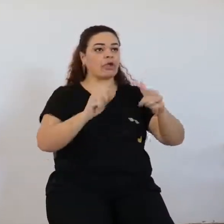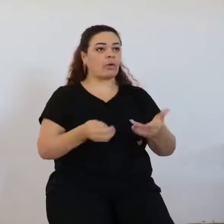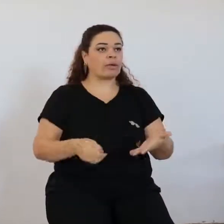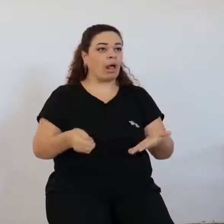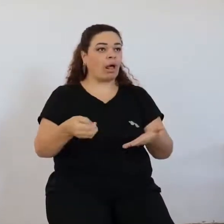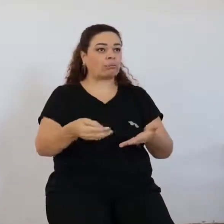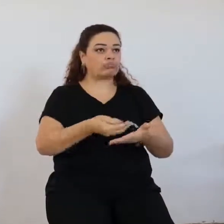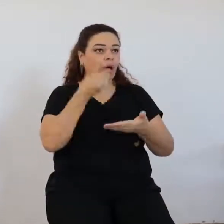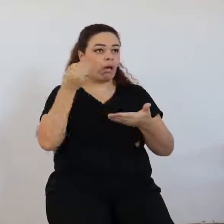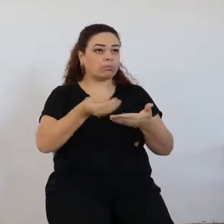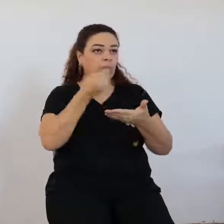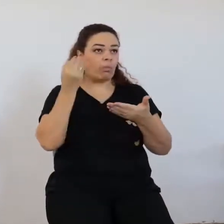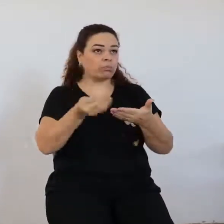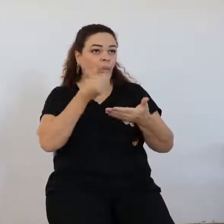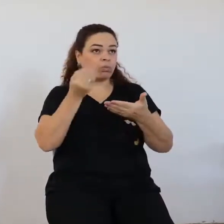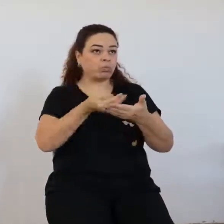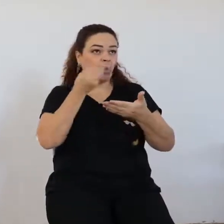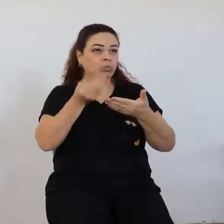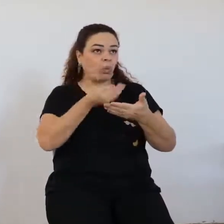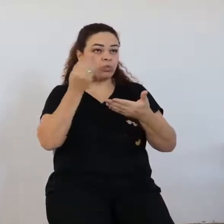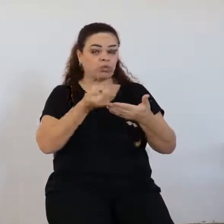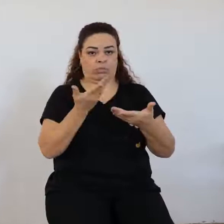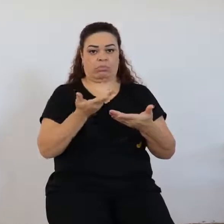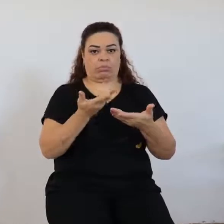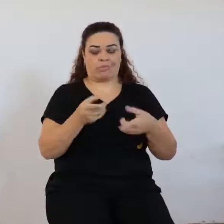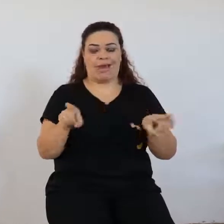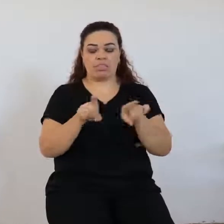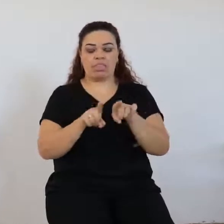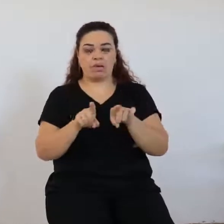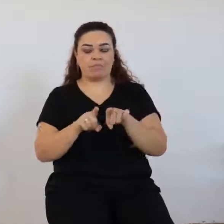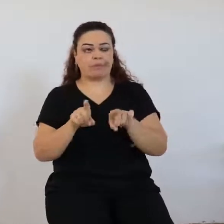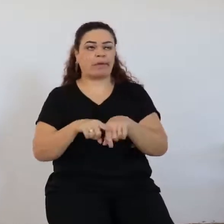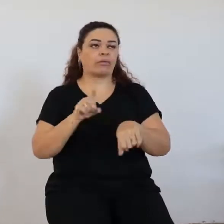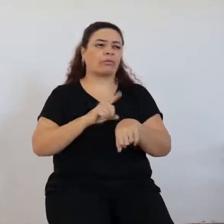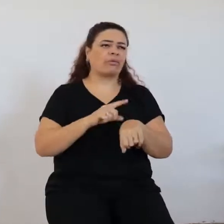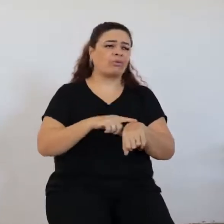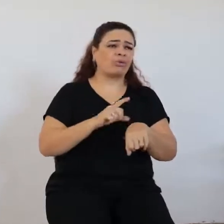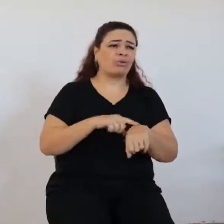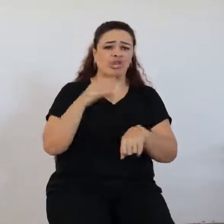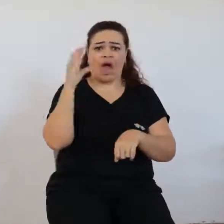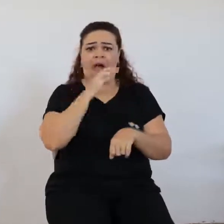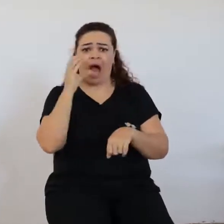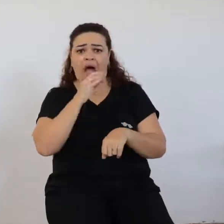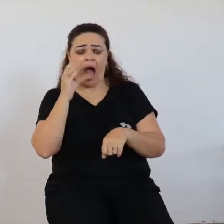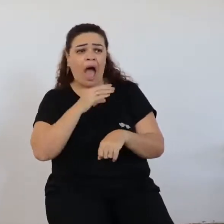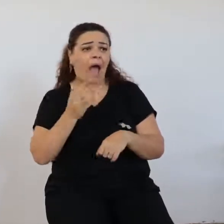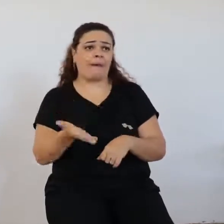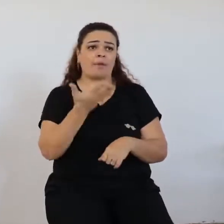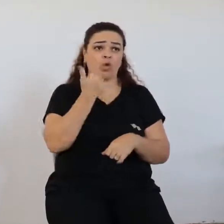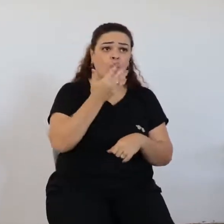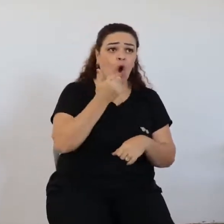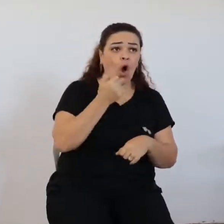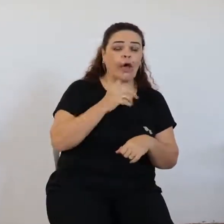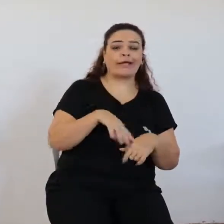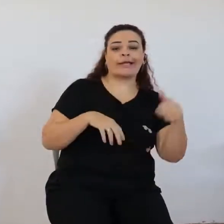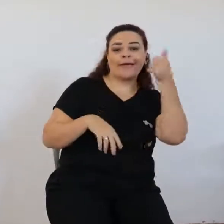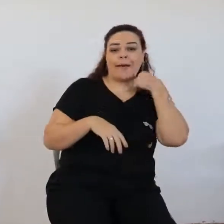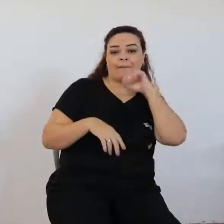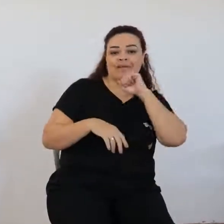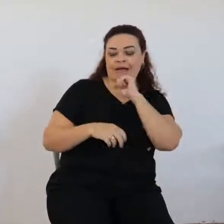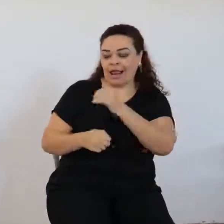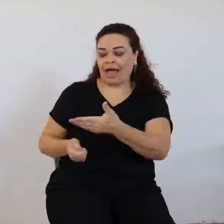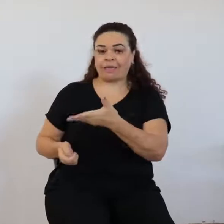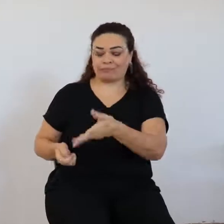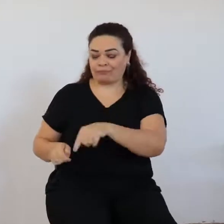facilitar a vida, nessa correria que a gente está do dia a dia, a gente vai lá e dá comida para a criança, e a gente tem